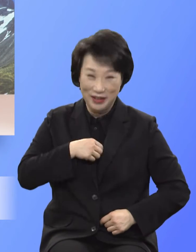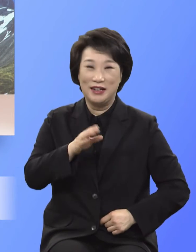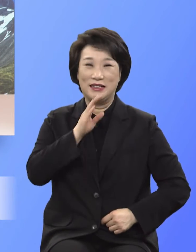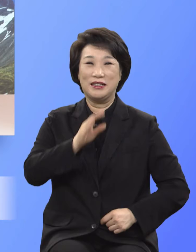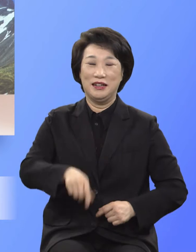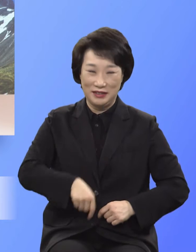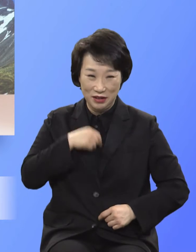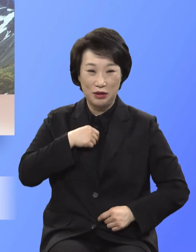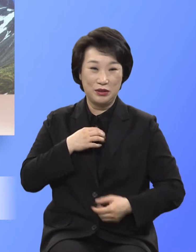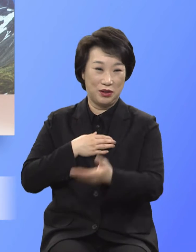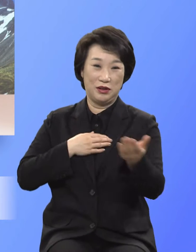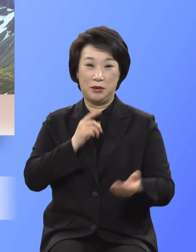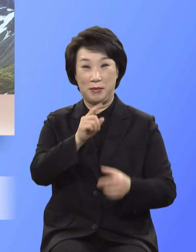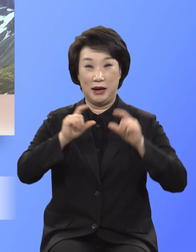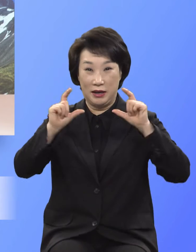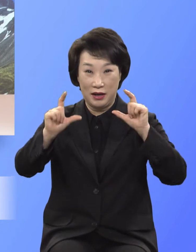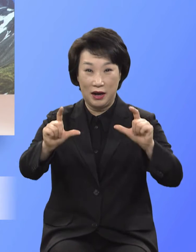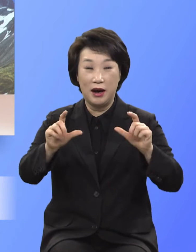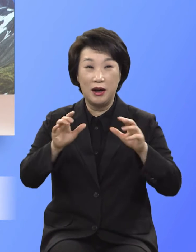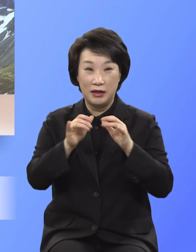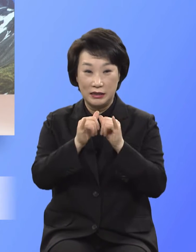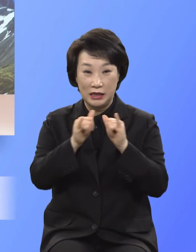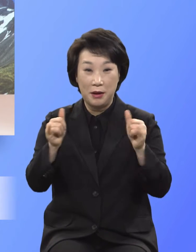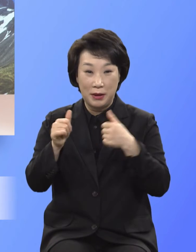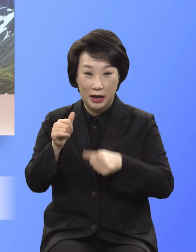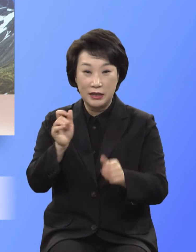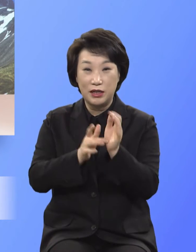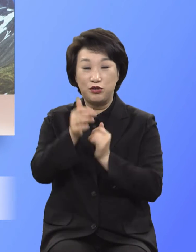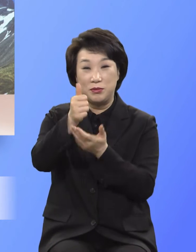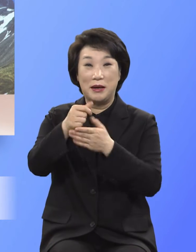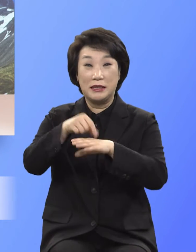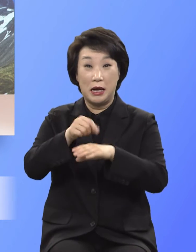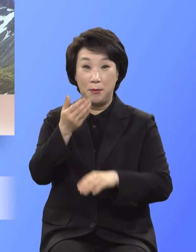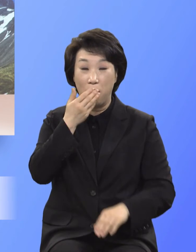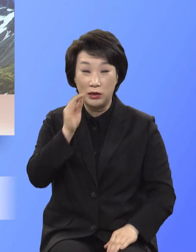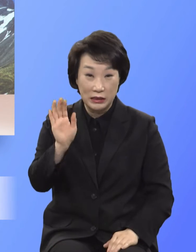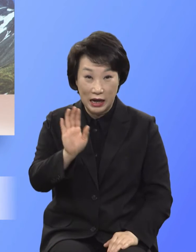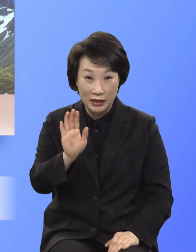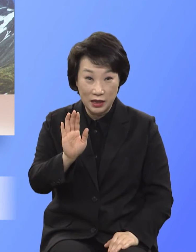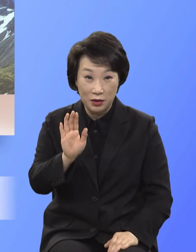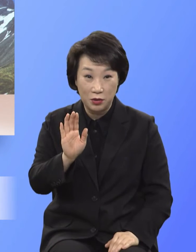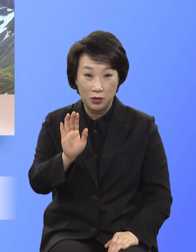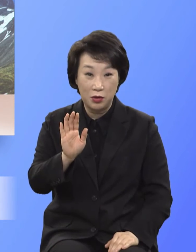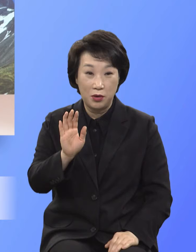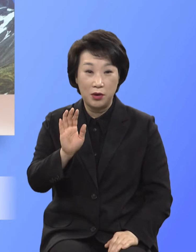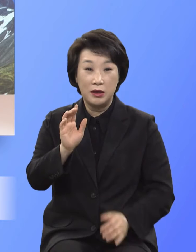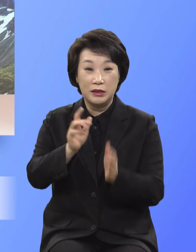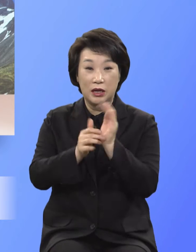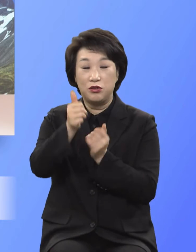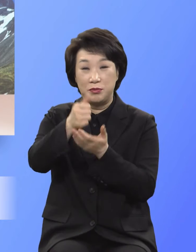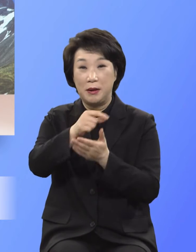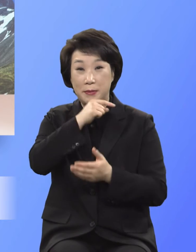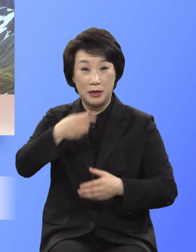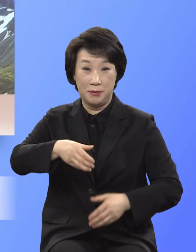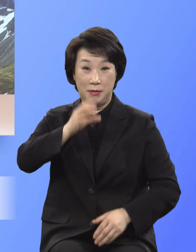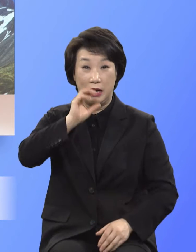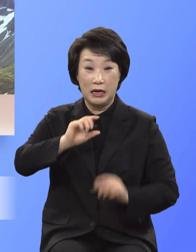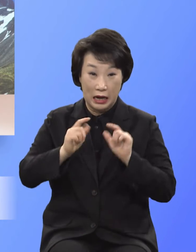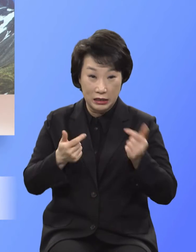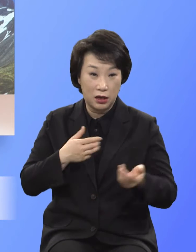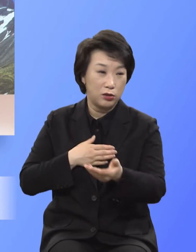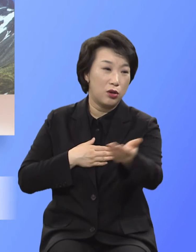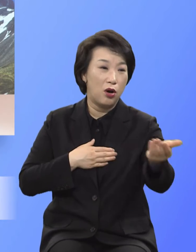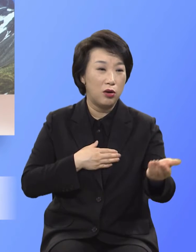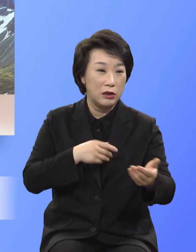진실로 진실로 너희에게 이르노니 인자의 살을 먹지 아니하고 인자의